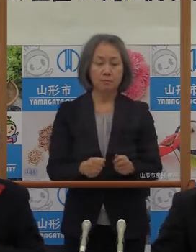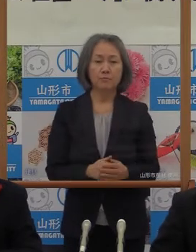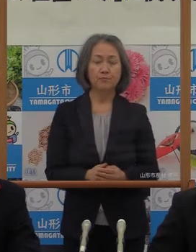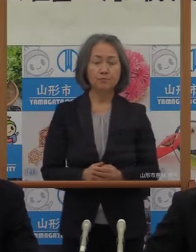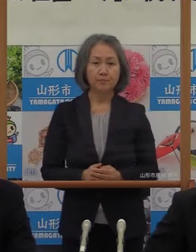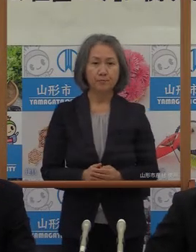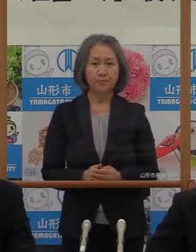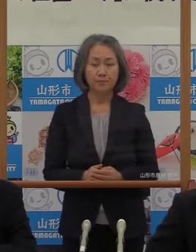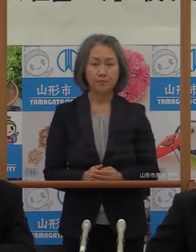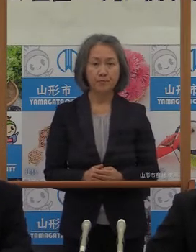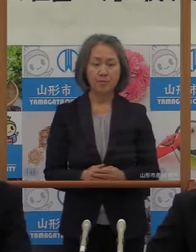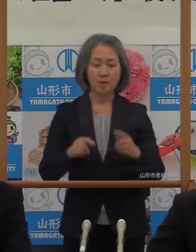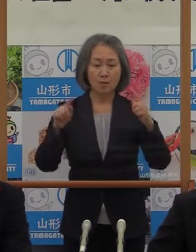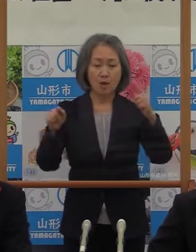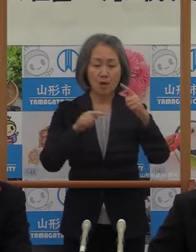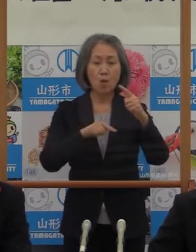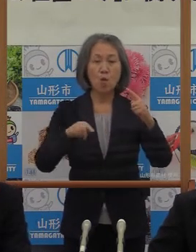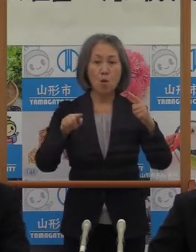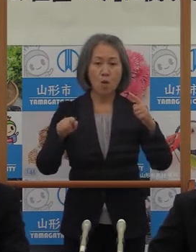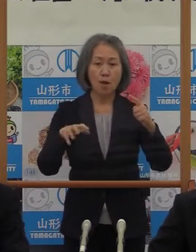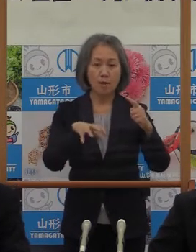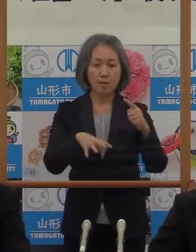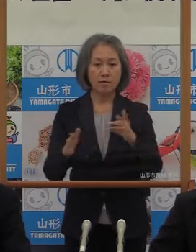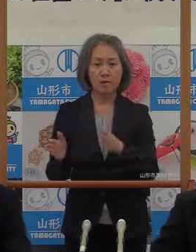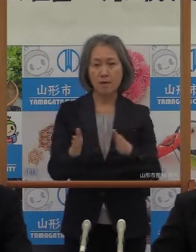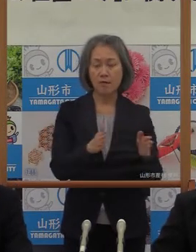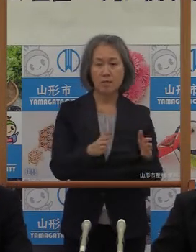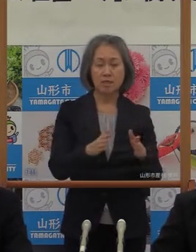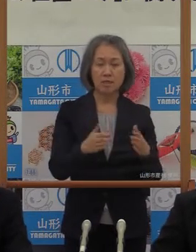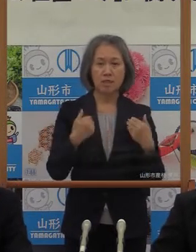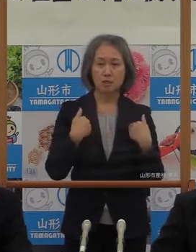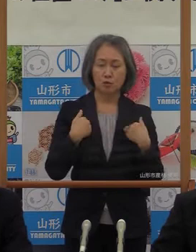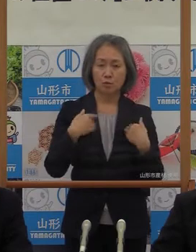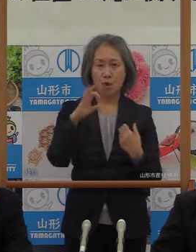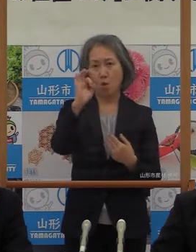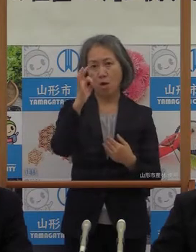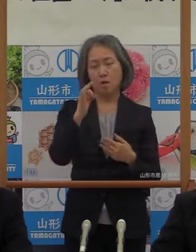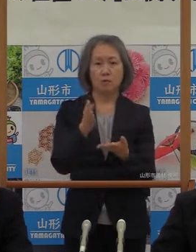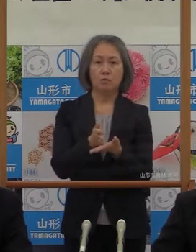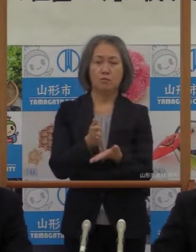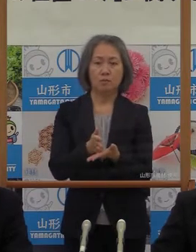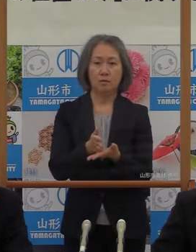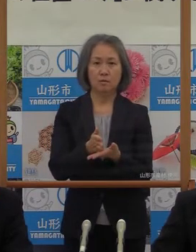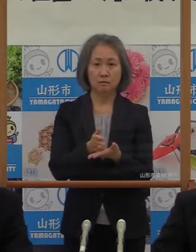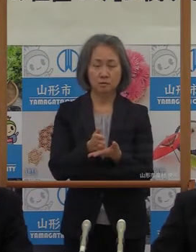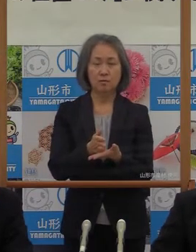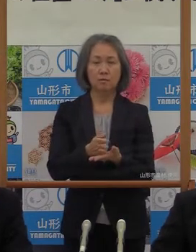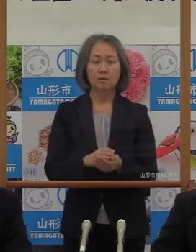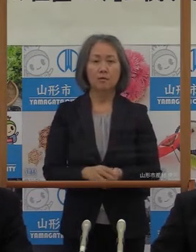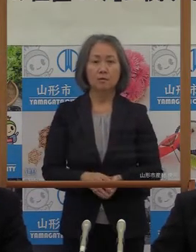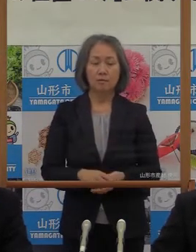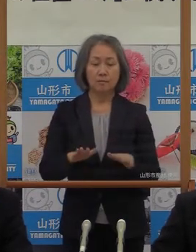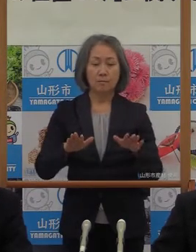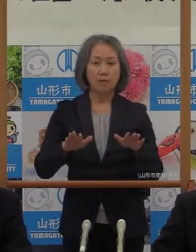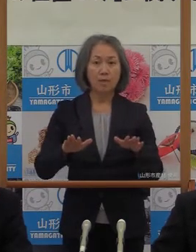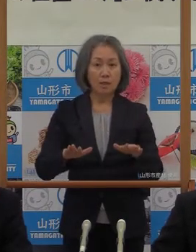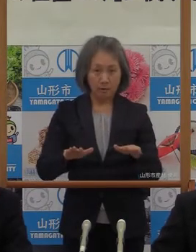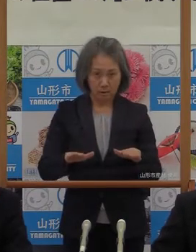それでは、公園整備にかかるお金の話でございますけれども、まず現在